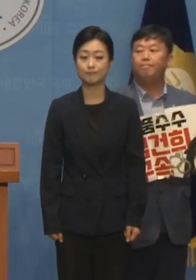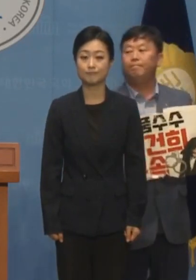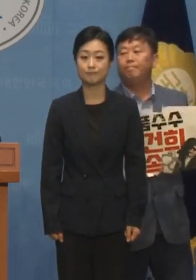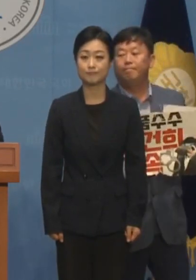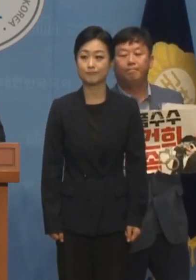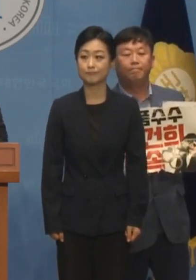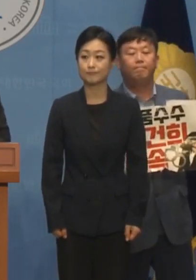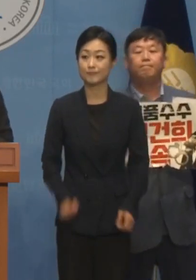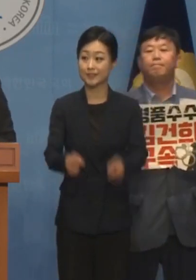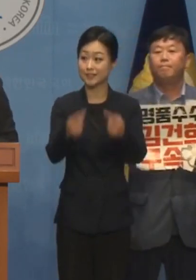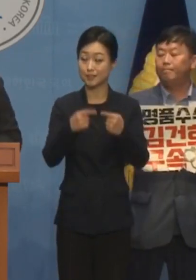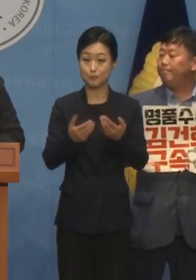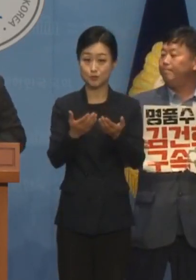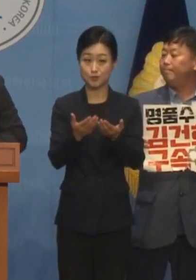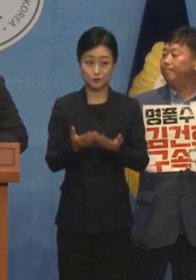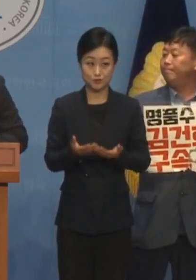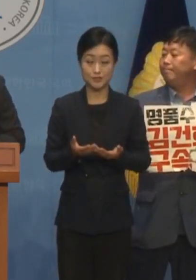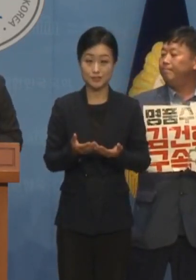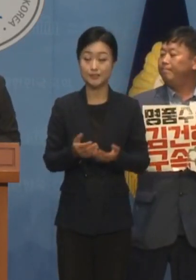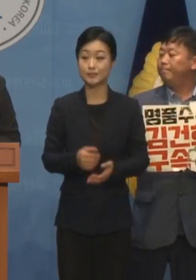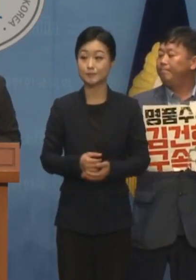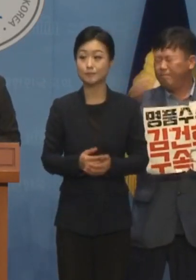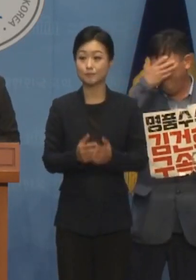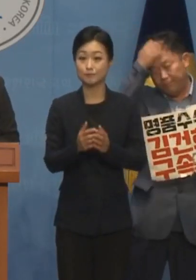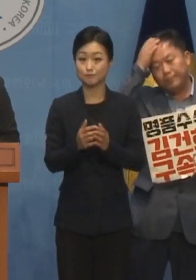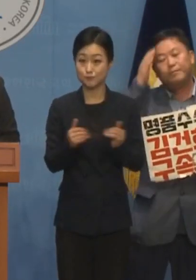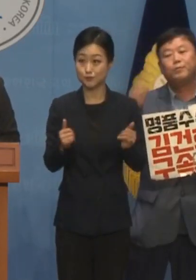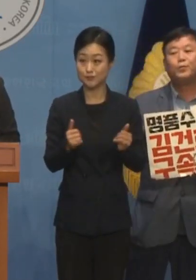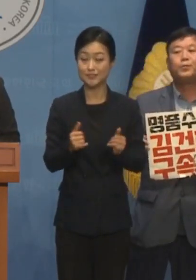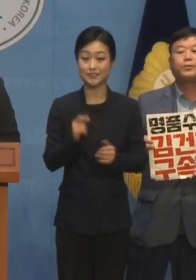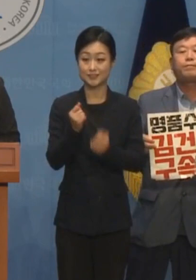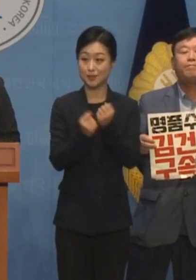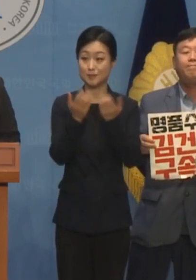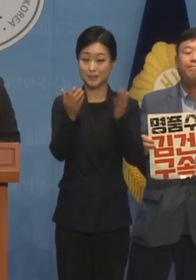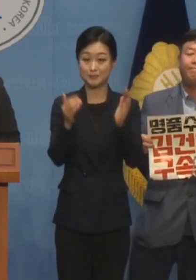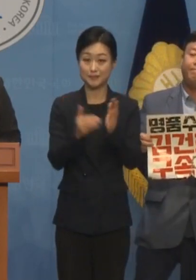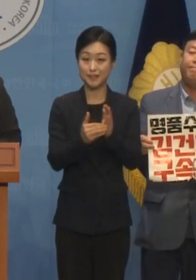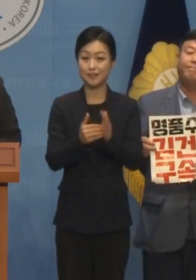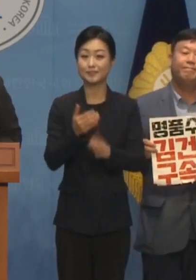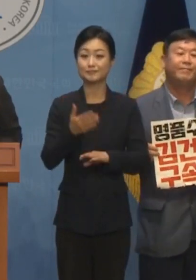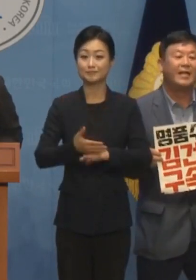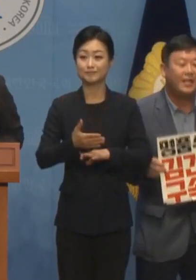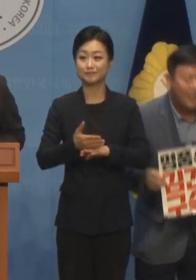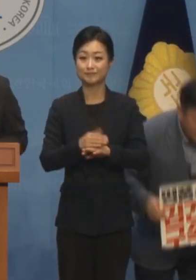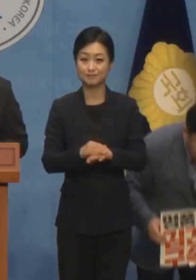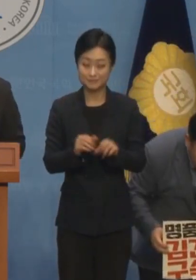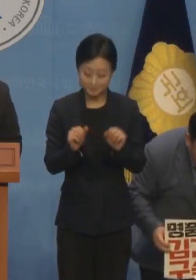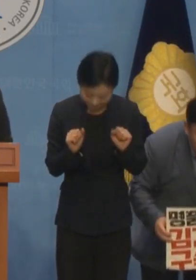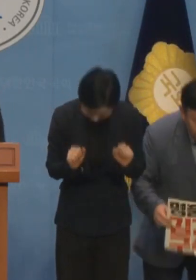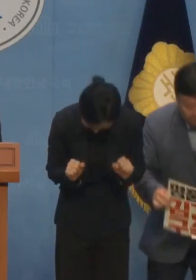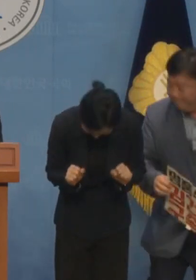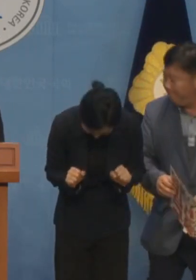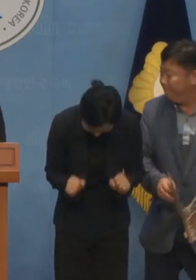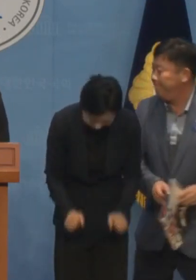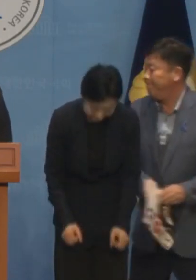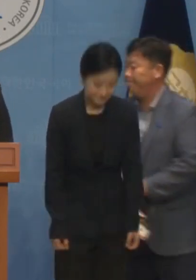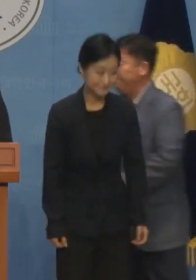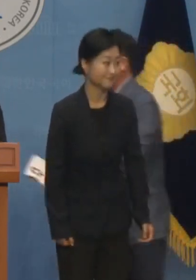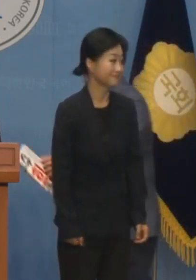네, 참석해 주신 분들의 말씀 못 들었습니다. 이것으로 기자회견을 마치도록 하겠습니다. 네, 고맙습니다. 감사합니다.